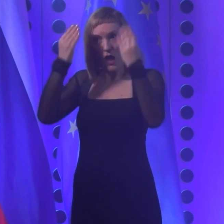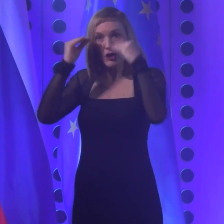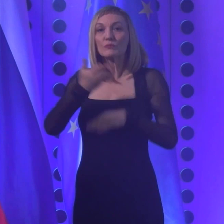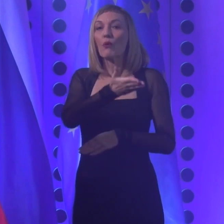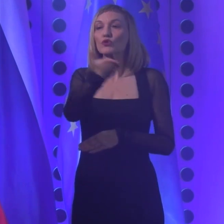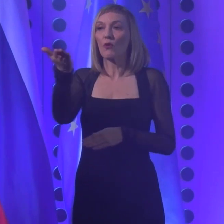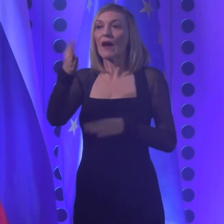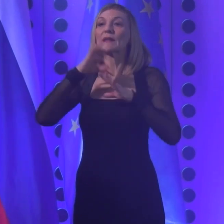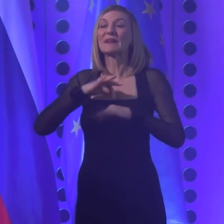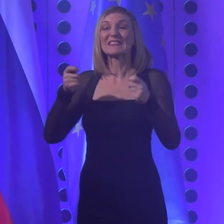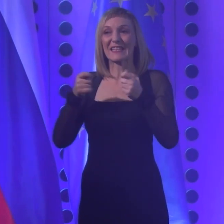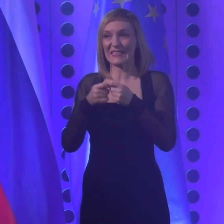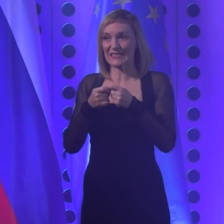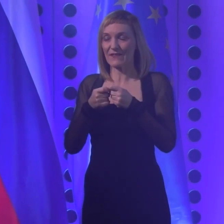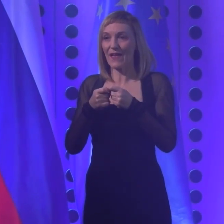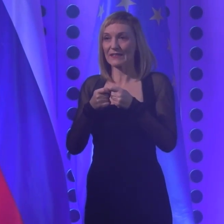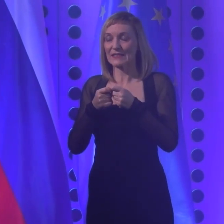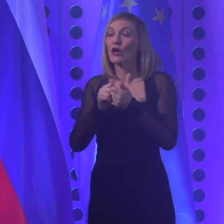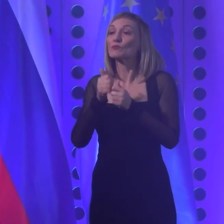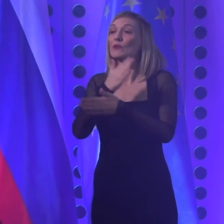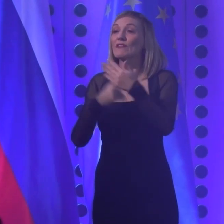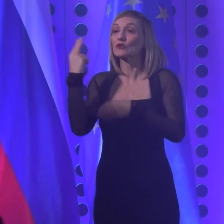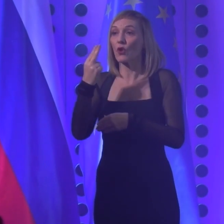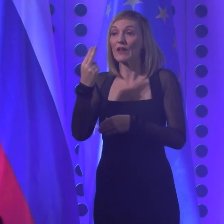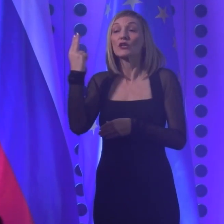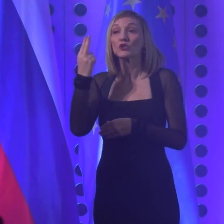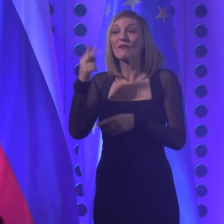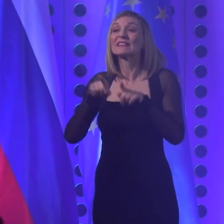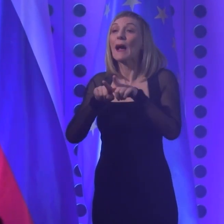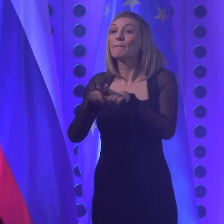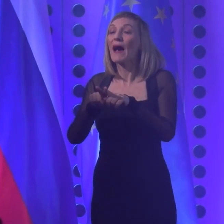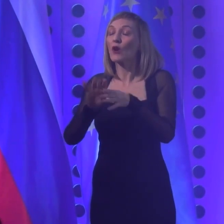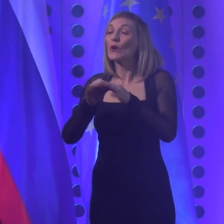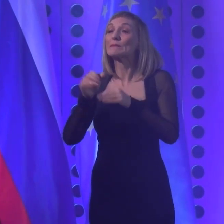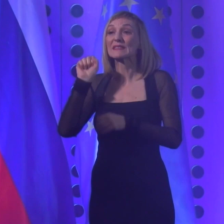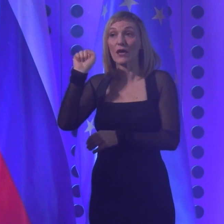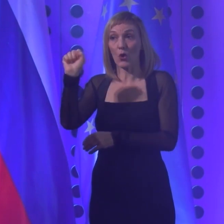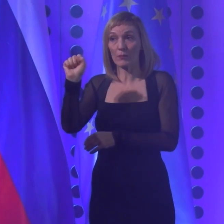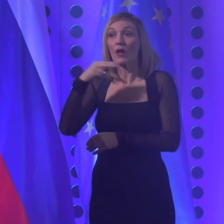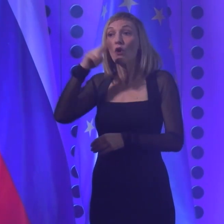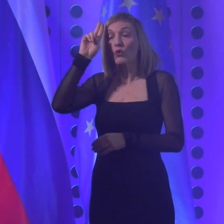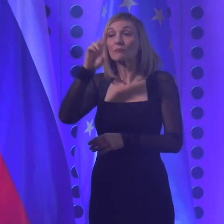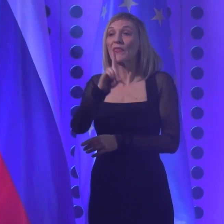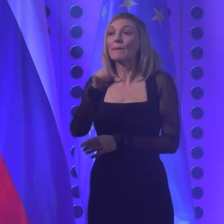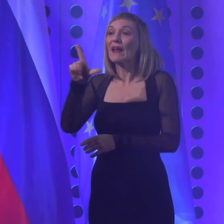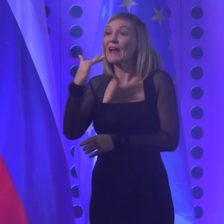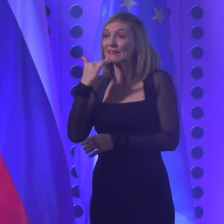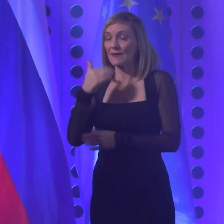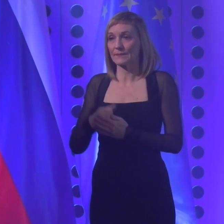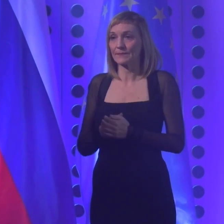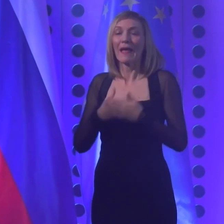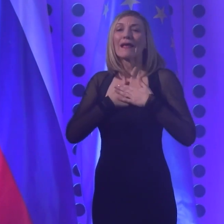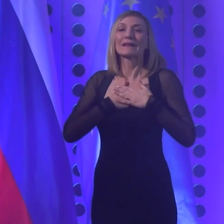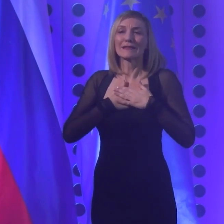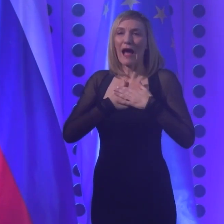Spoštovani predsednik Zveze za šport invalidov Slovenije, Slovenskega paraolimpijskega komiteja, gospod Damjan Lazar,